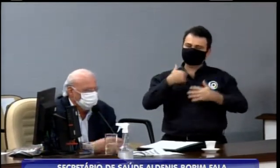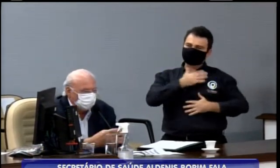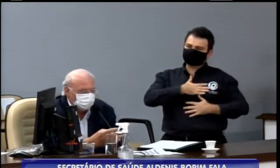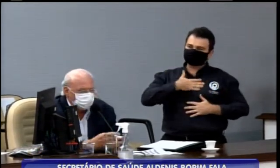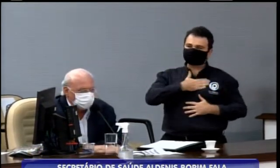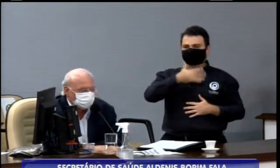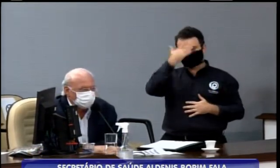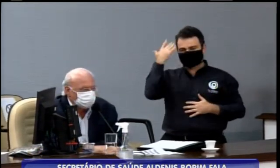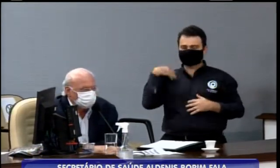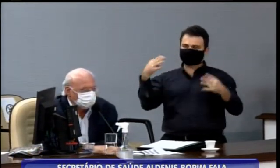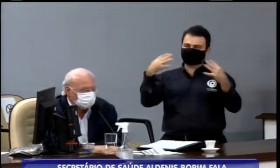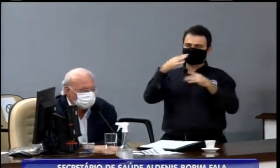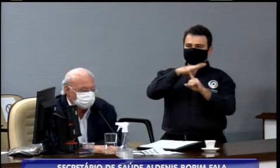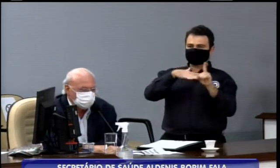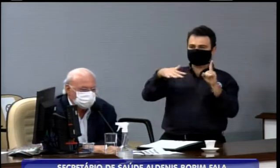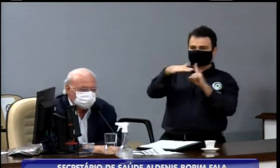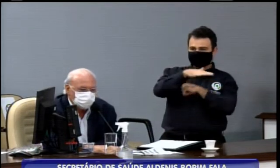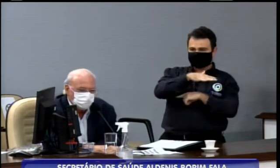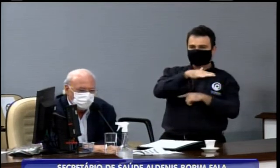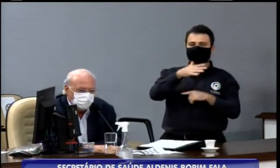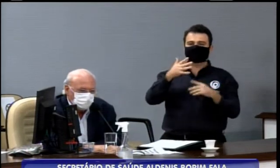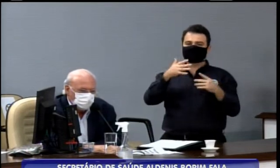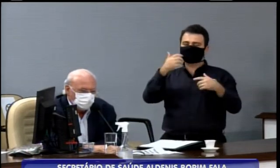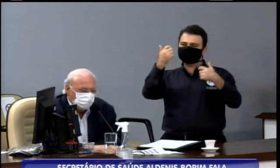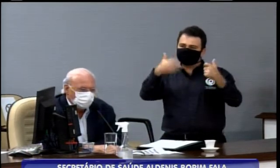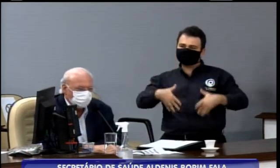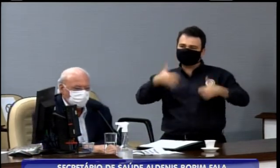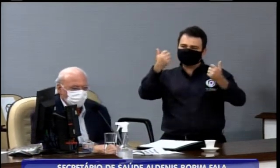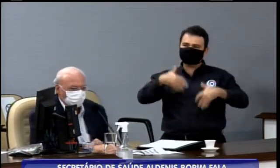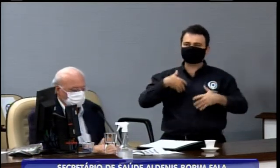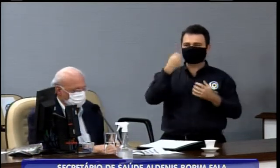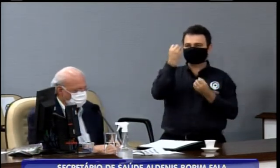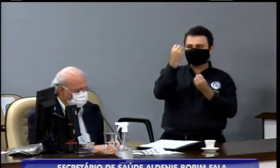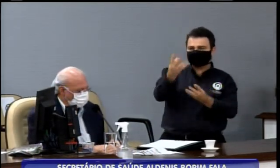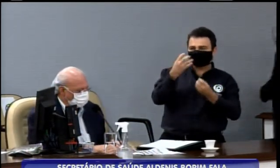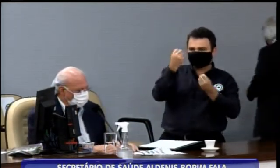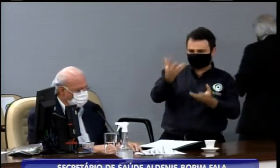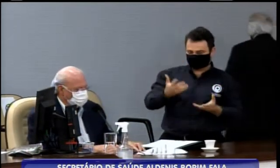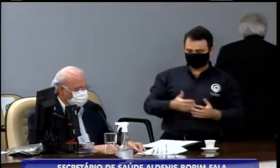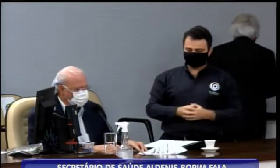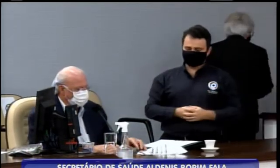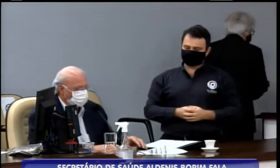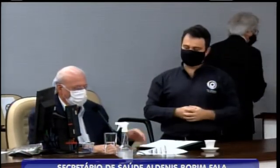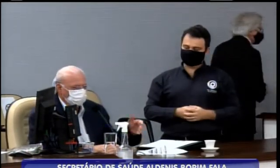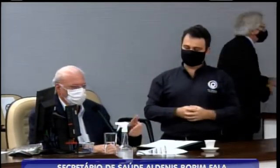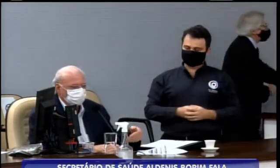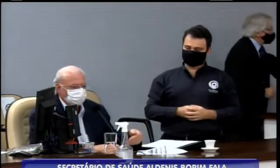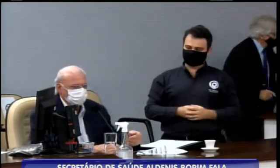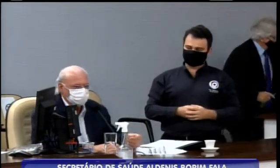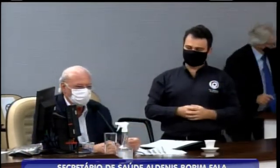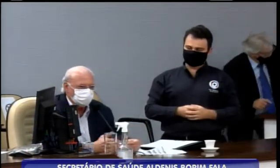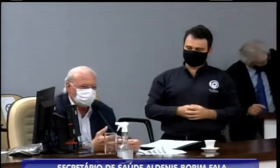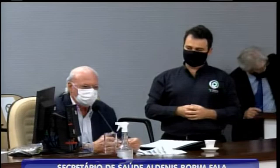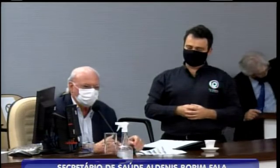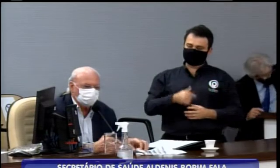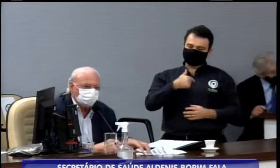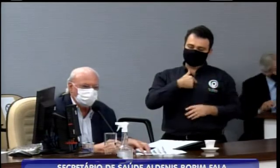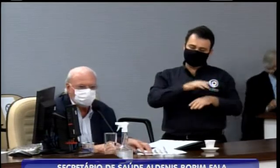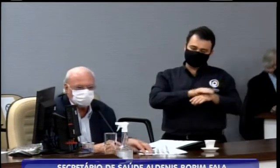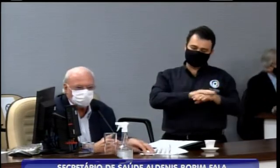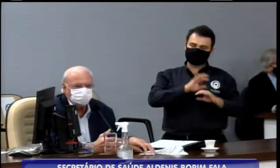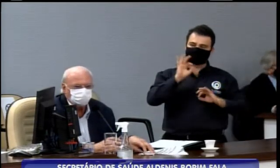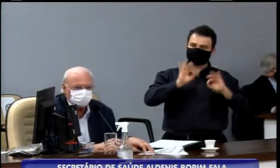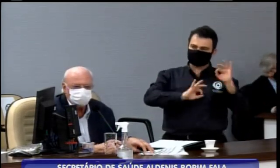sociedade, representada por vocês. Eu tinha preparado uma exposição, mas nós